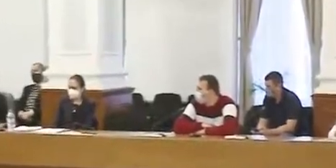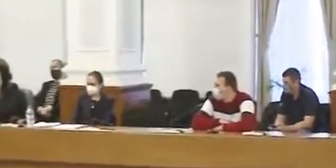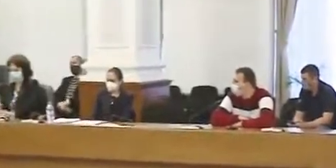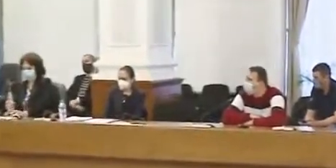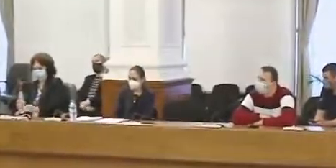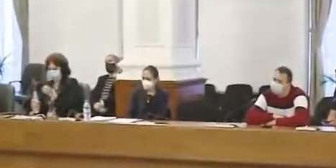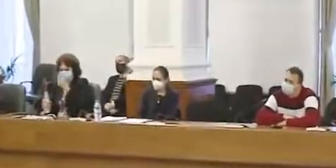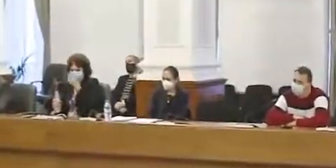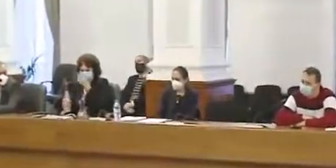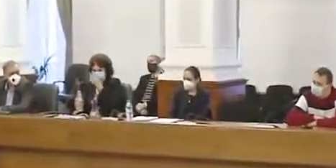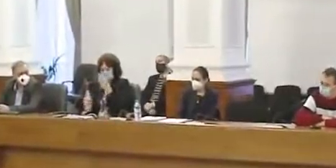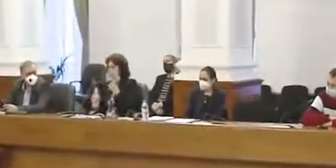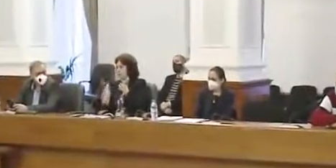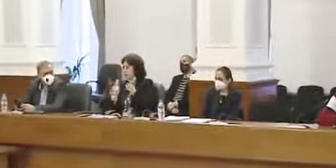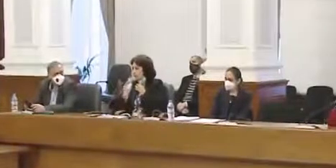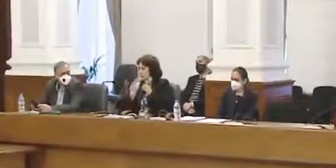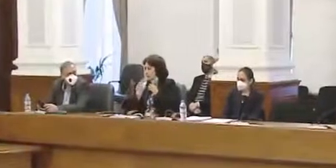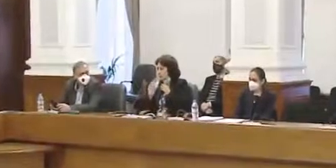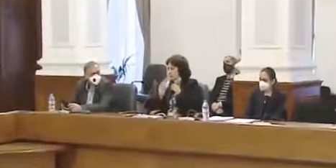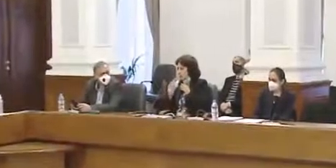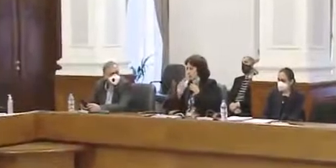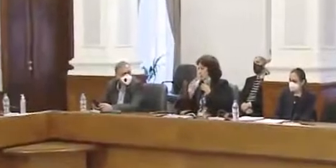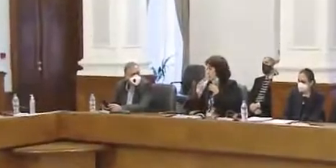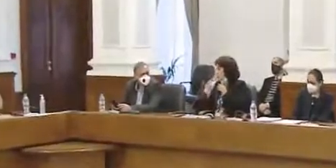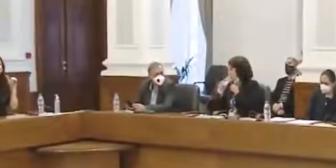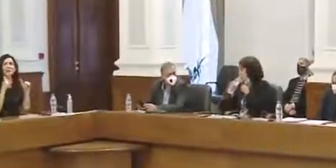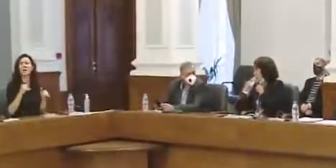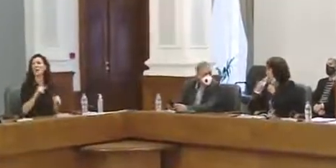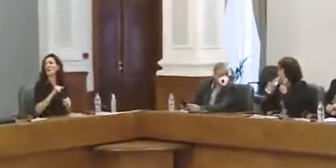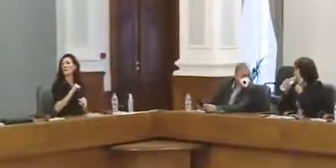страна, с телефония и